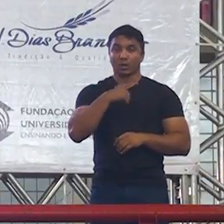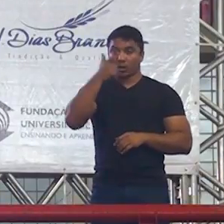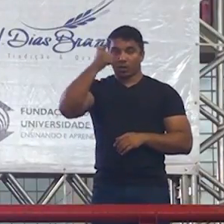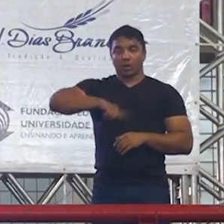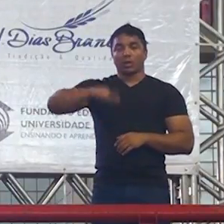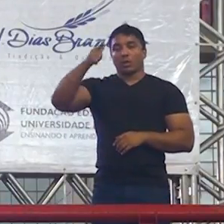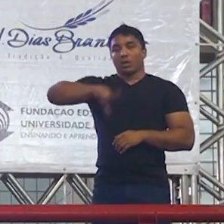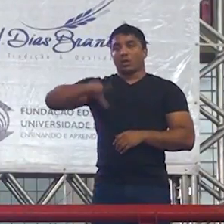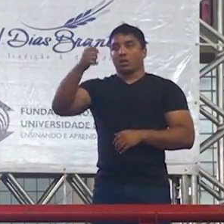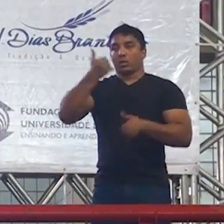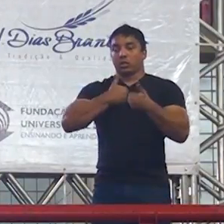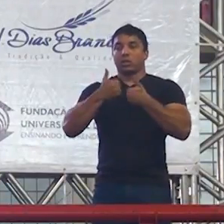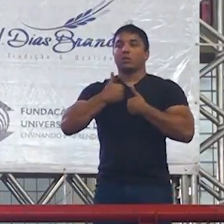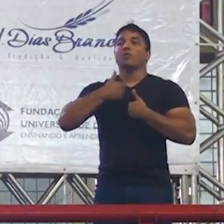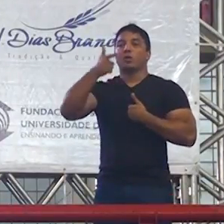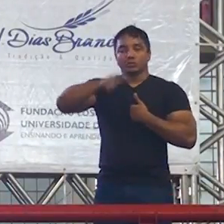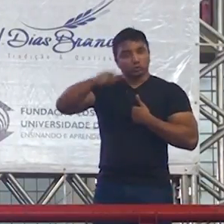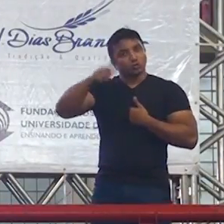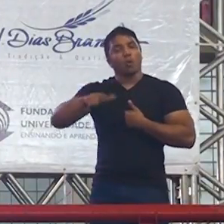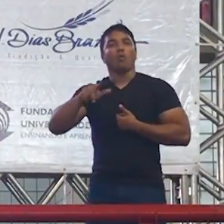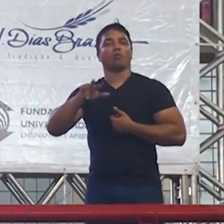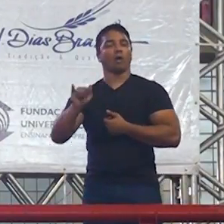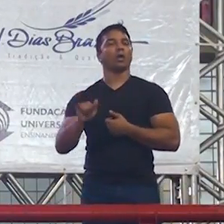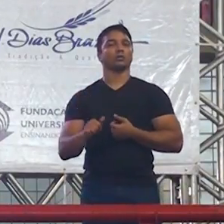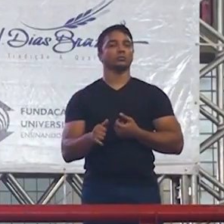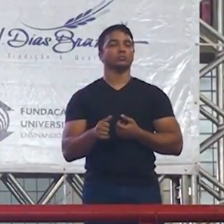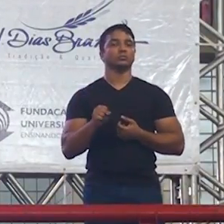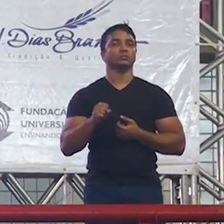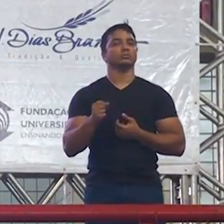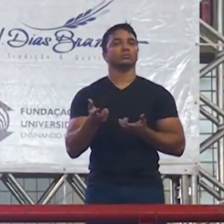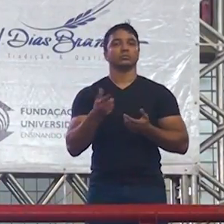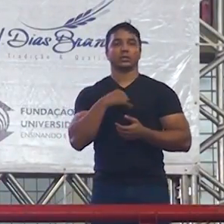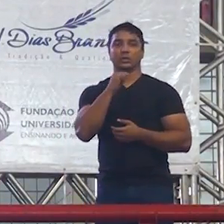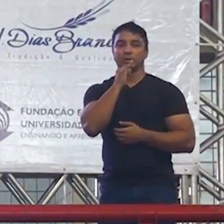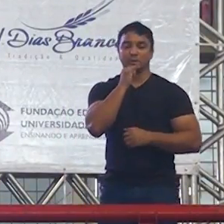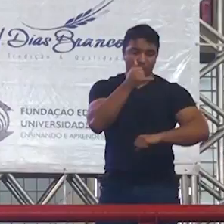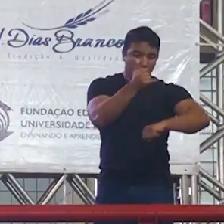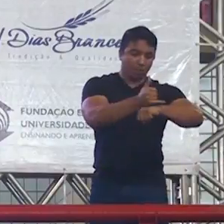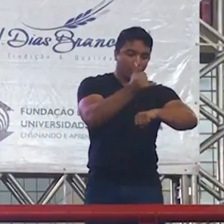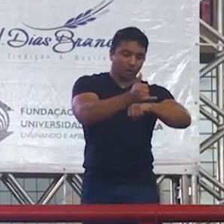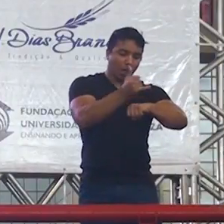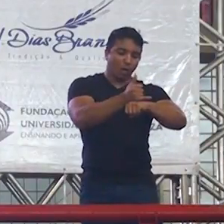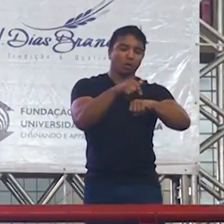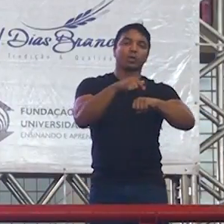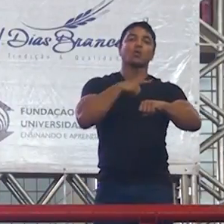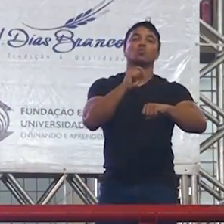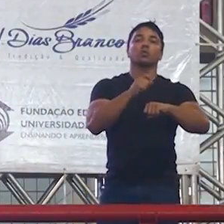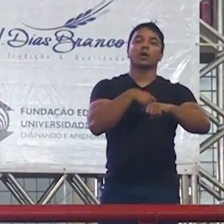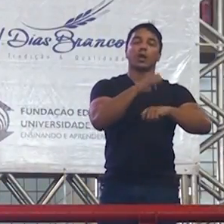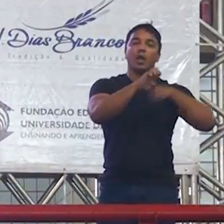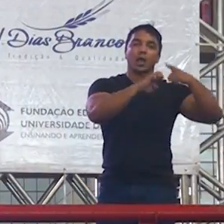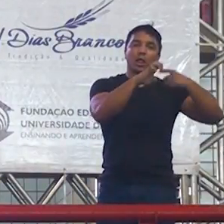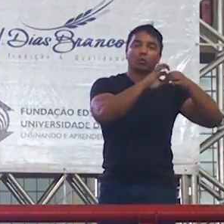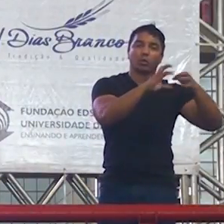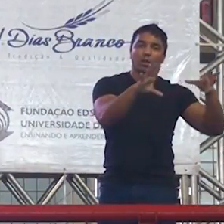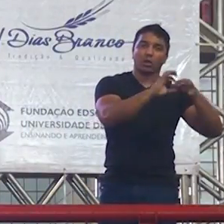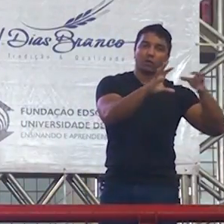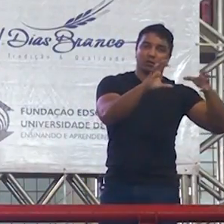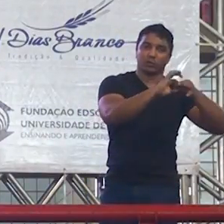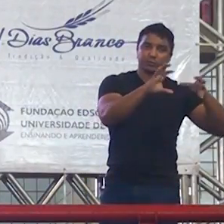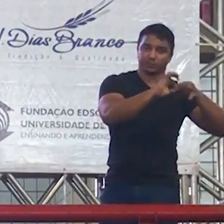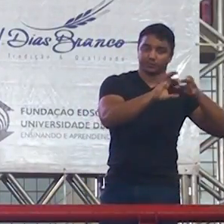mais repetição, pois eu vou repetir demais. Quando eu tenho metal, o que é que esse metal tem em excesso?